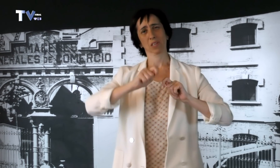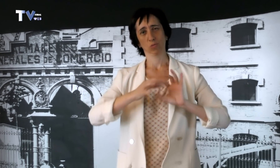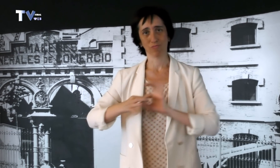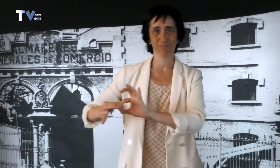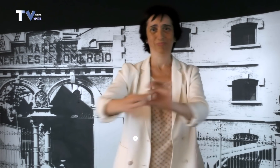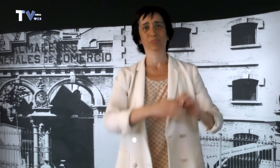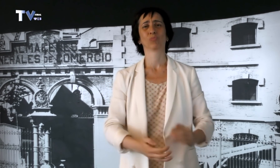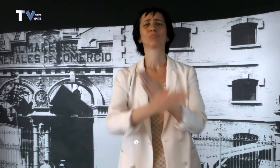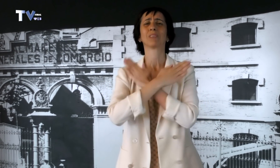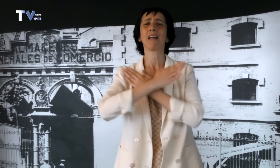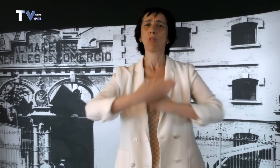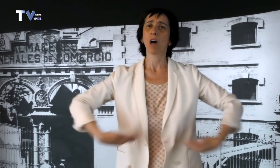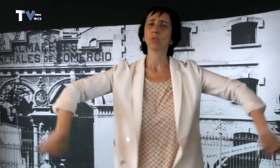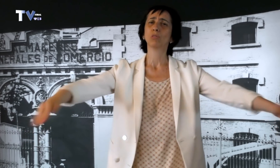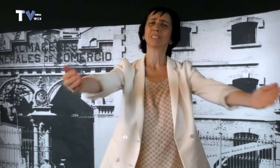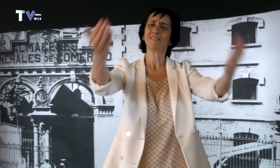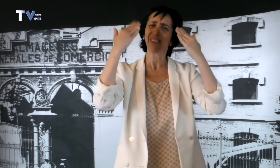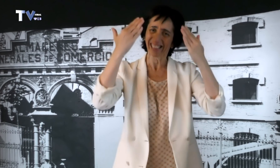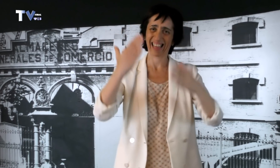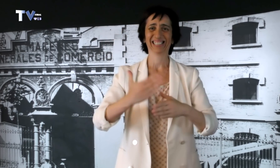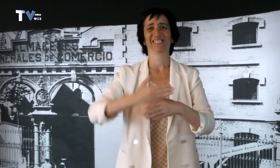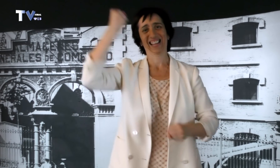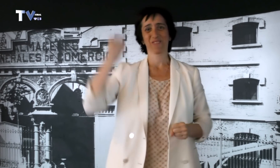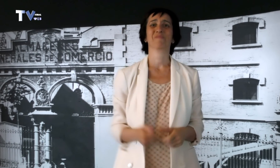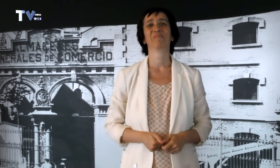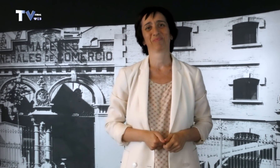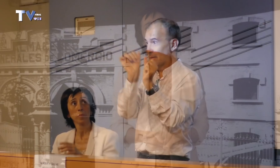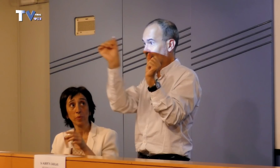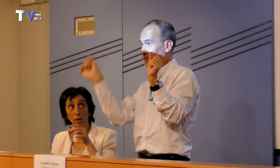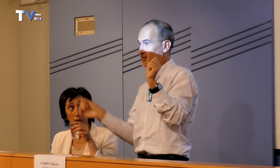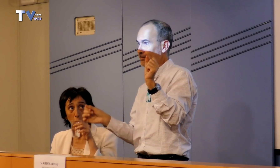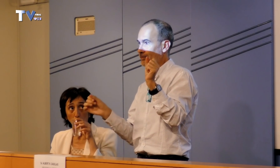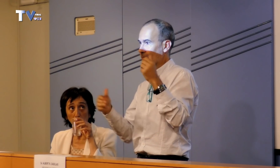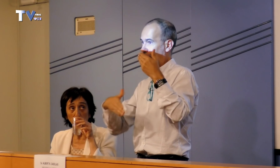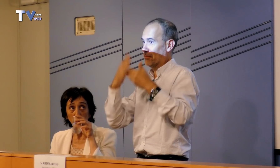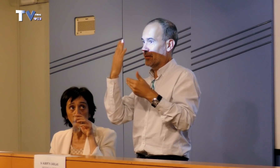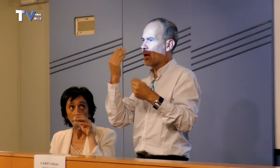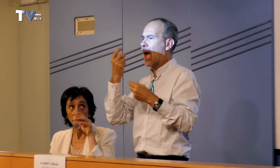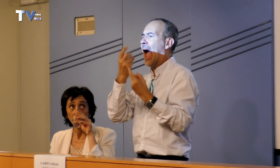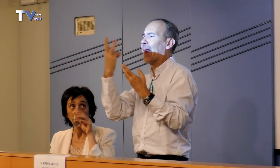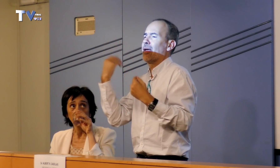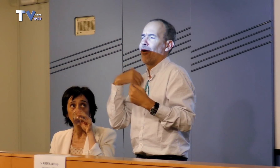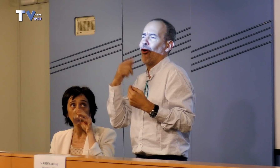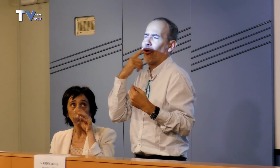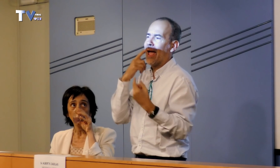gràcies a la Unió del Món Associatut. Així que abraçades i salutacions a tothom. Acomiadament de tot el que ha passat al llarg d'aquest matí,